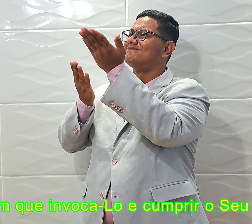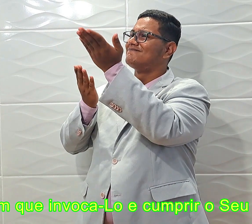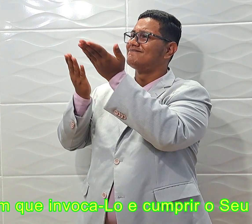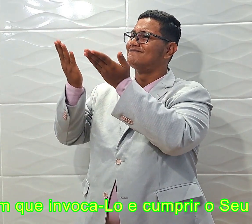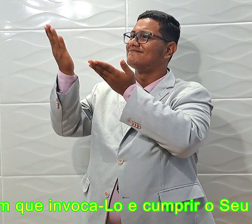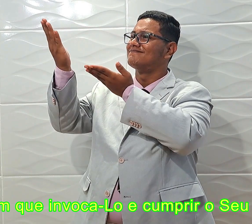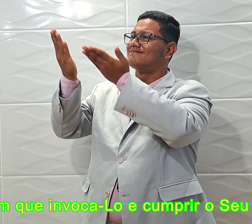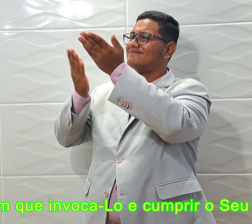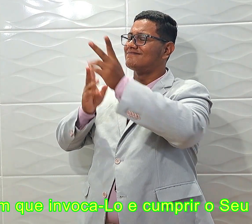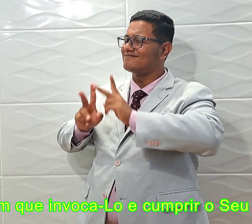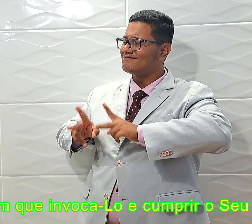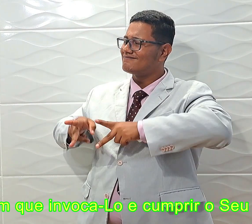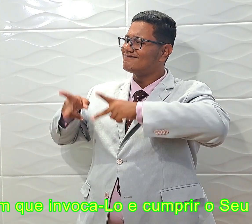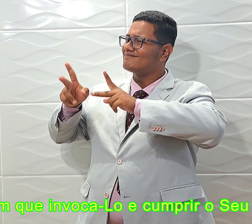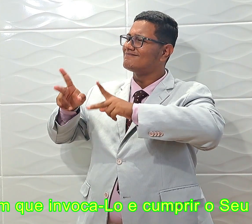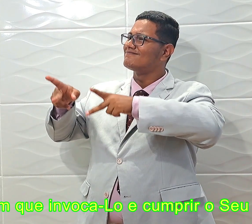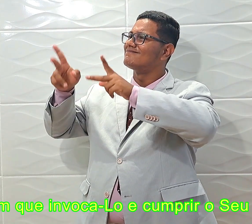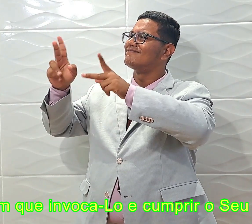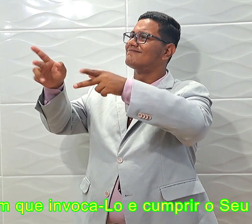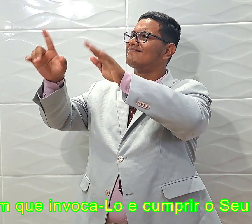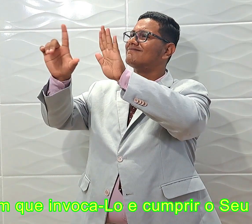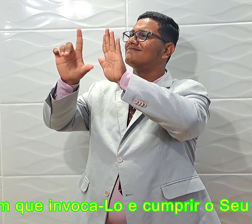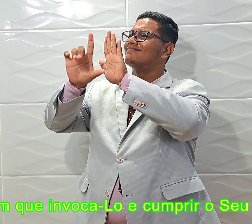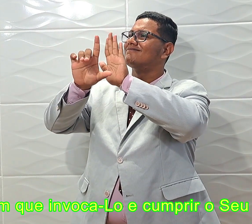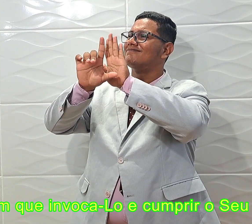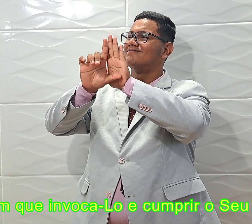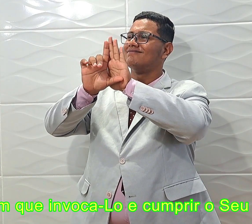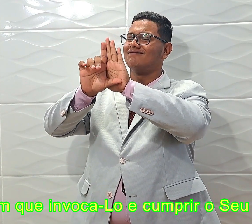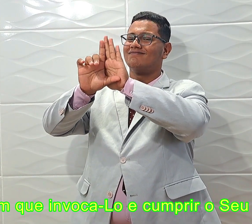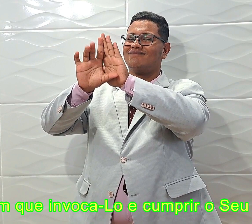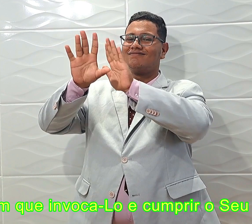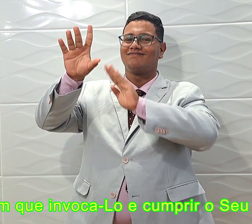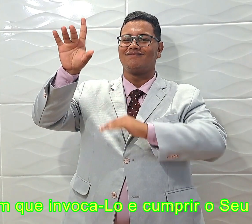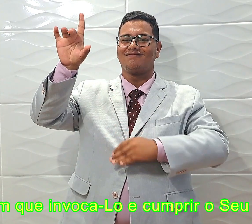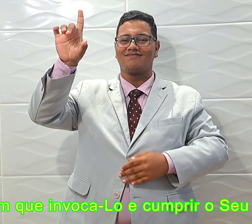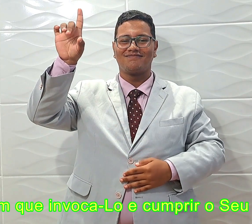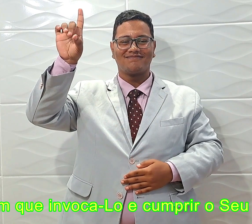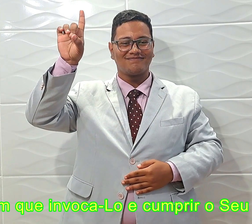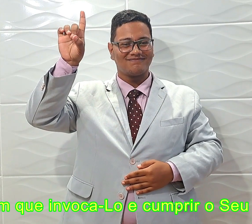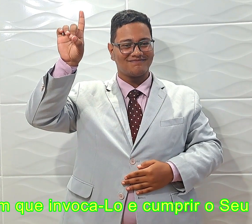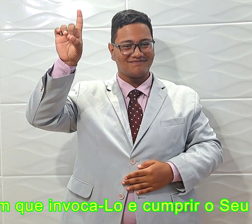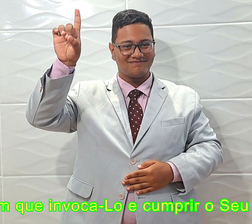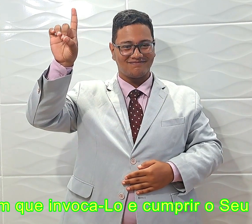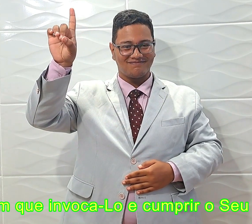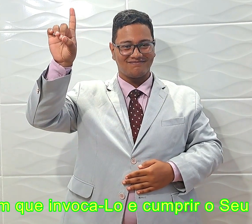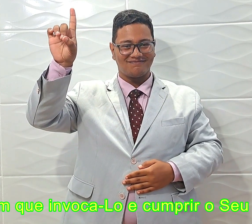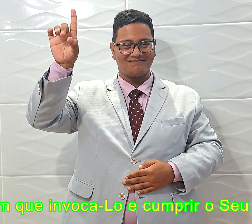que invocá-lo E cumprir o seu querer